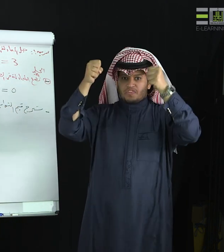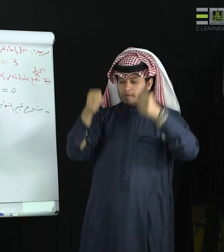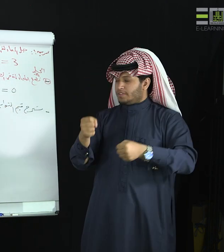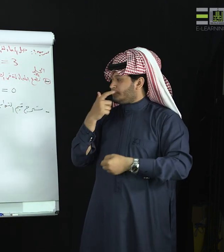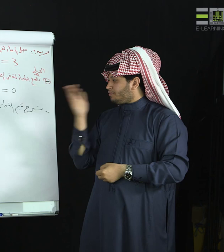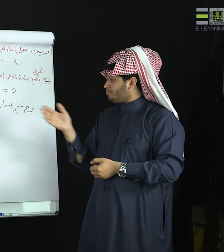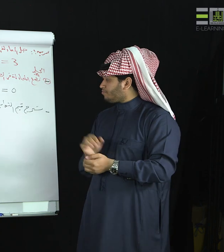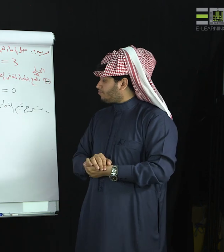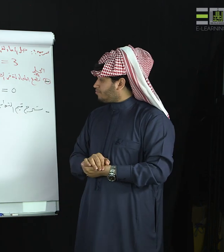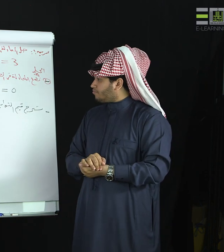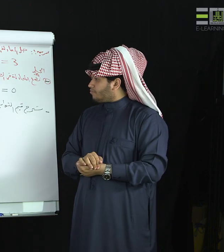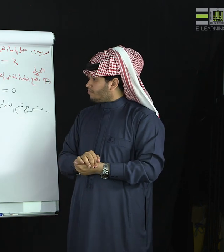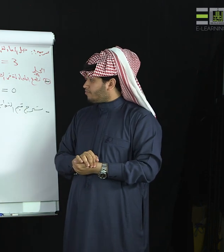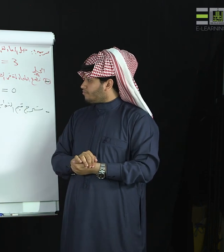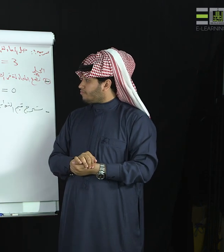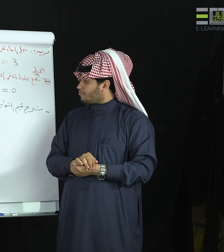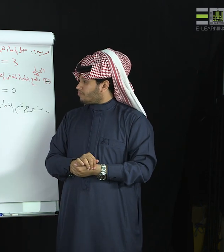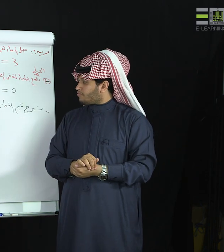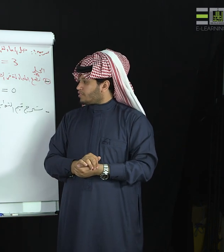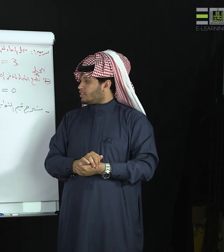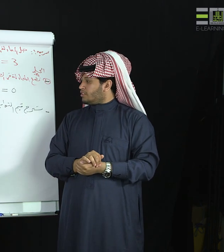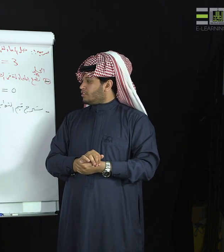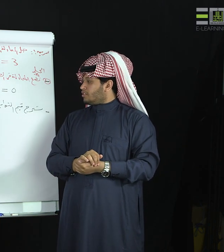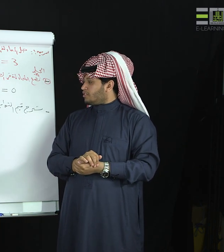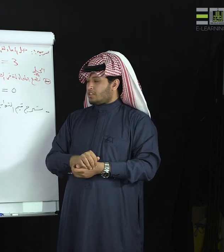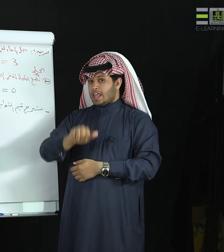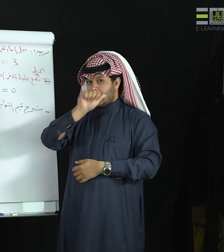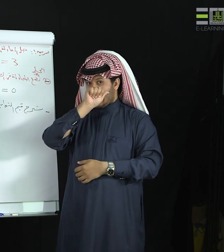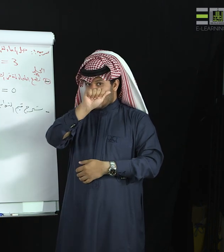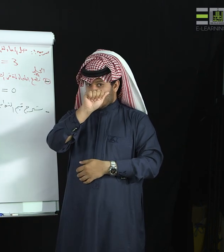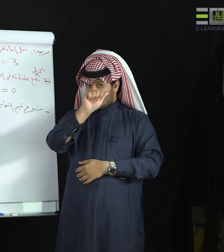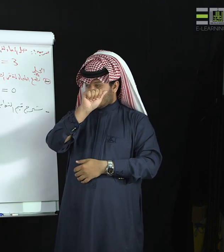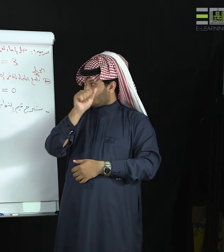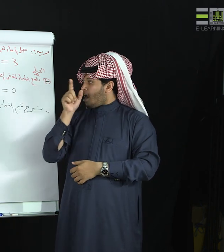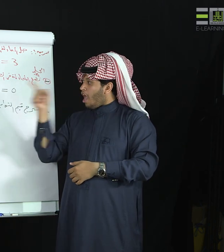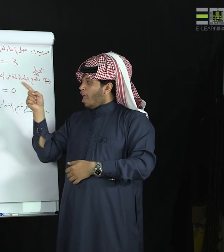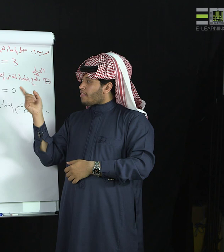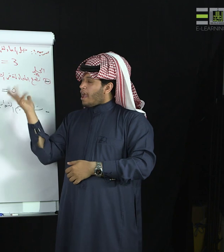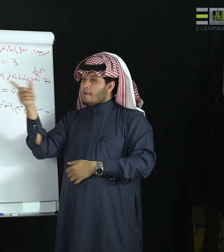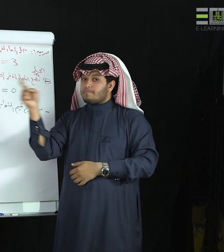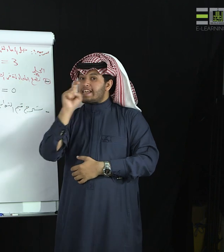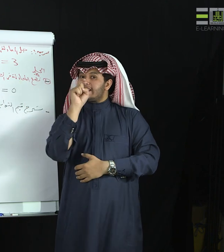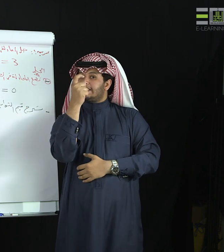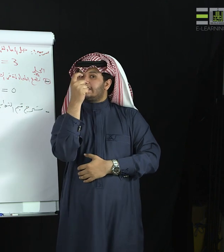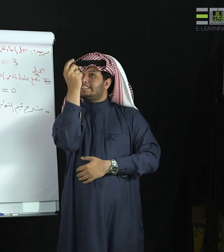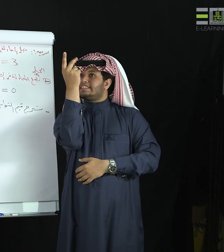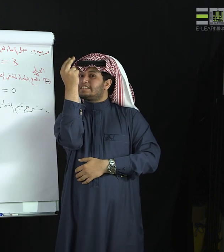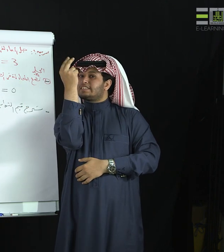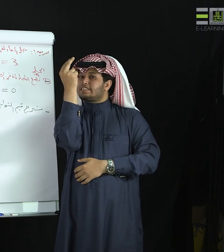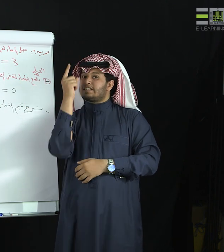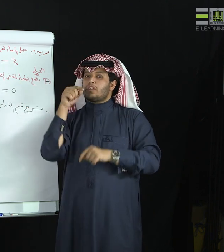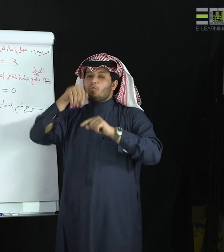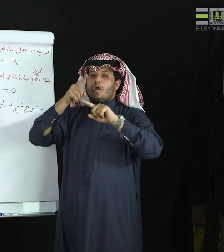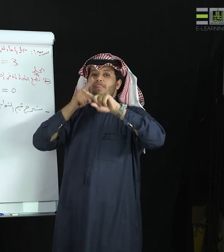الثوابت. طيب يبقى عندي قيمة A وهو العدد المضروب في X تربيع، يعني المضروب